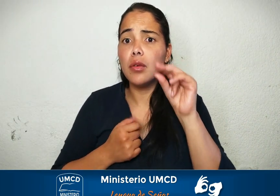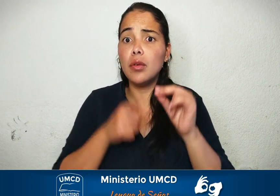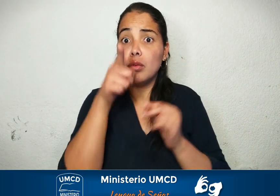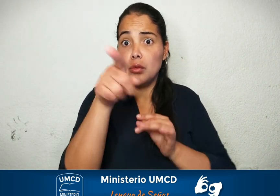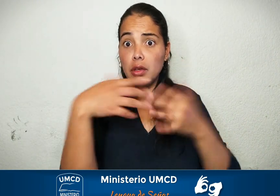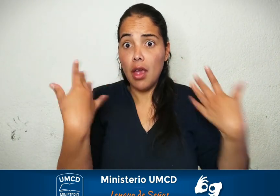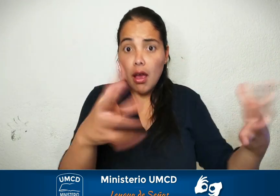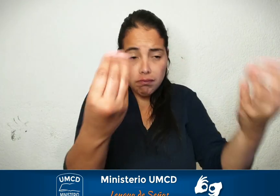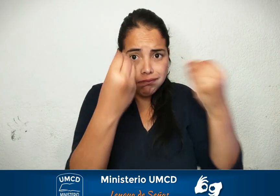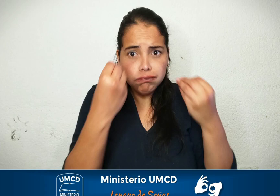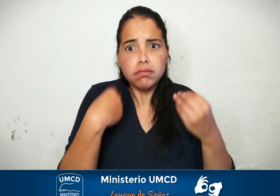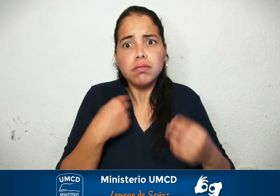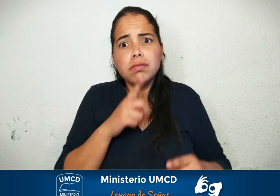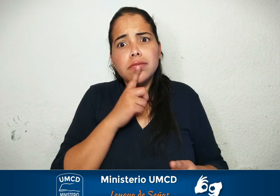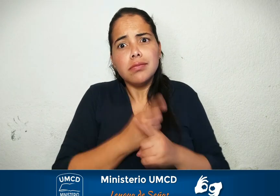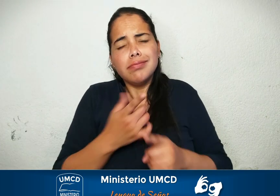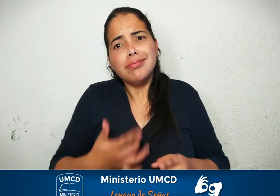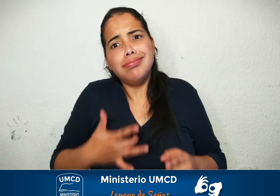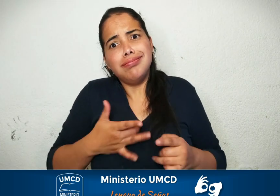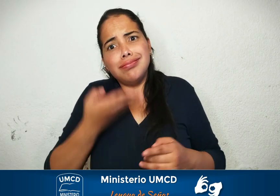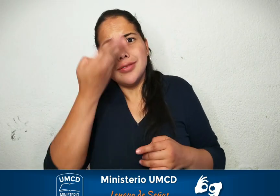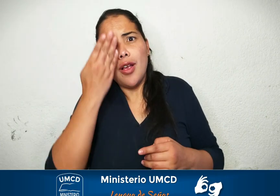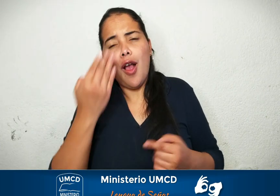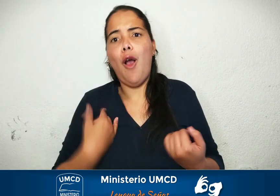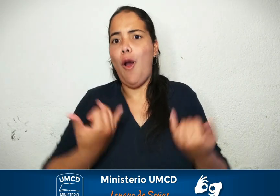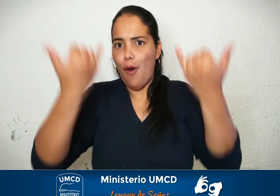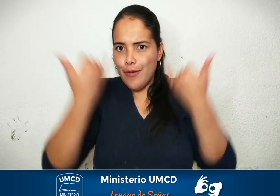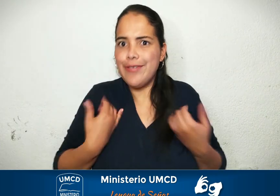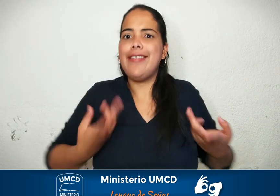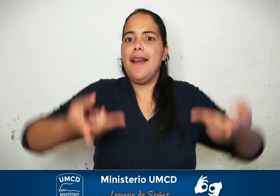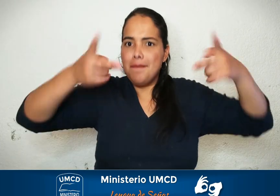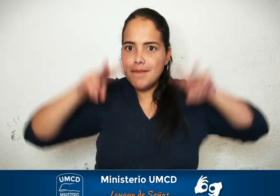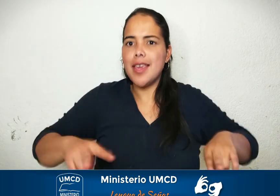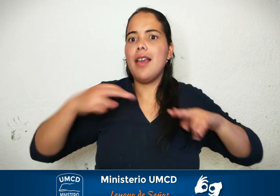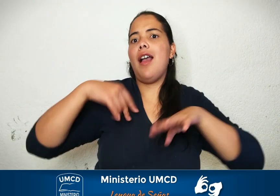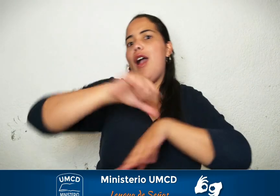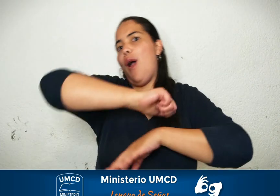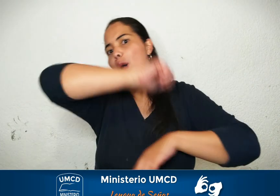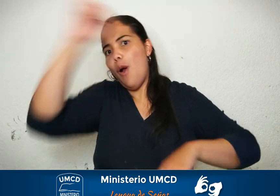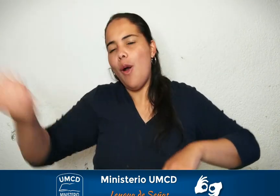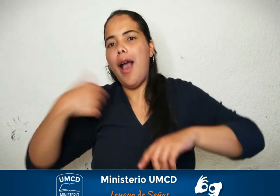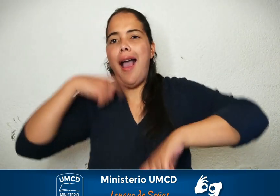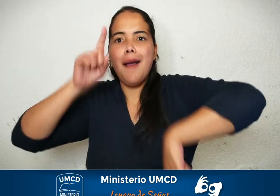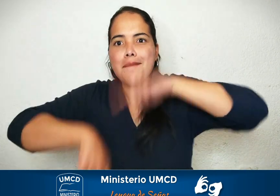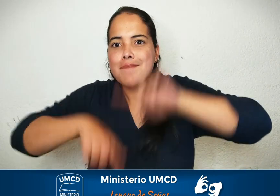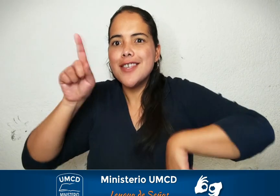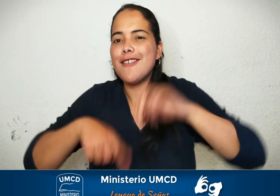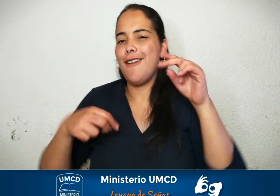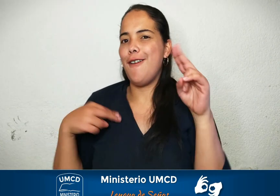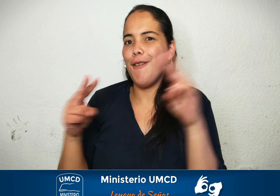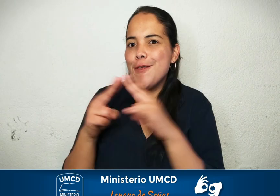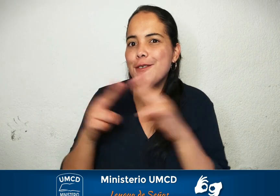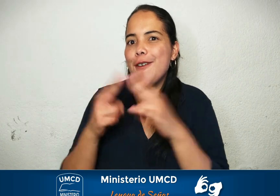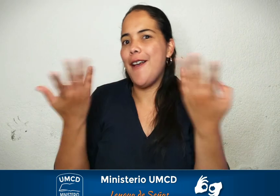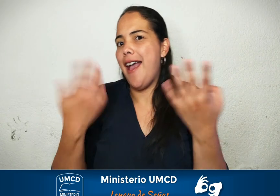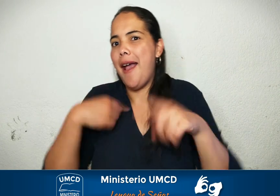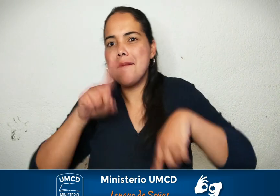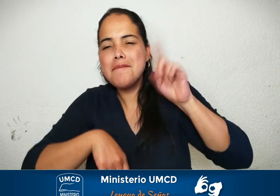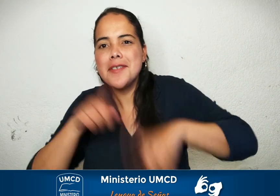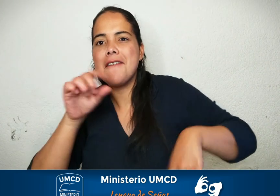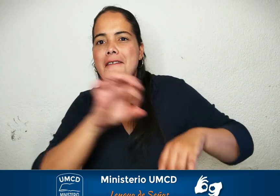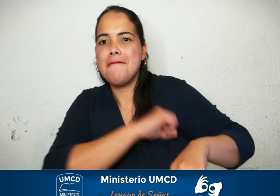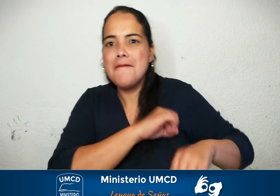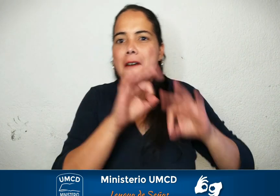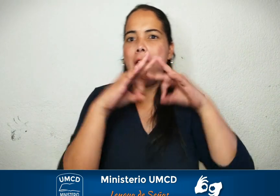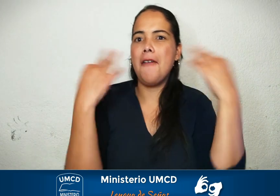los primeros versículos. Pero en la mitad de este capítulo, Pablo, en cambio, le recuerda de que la verdad de que el deseo